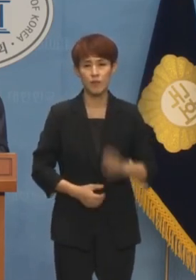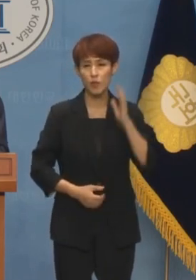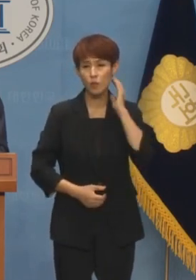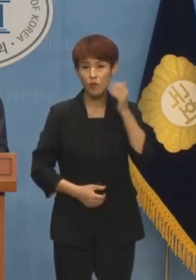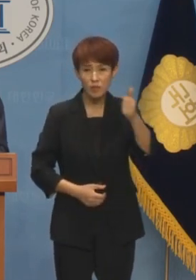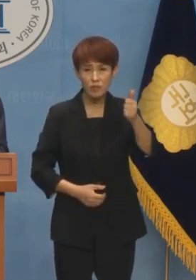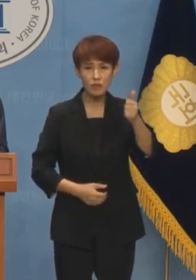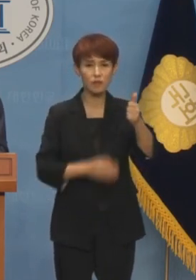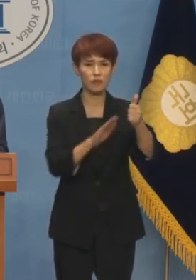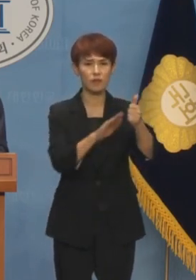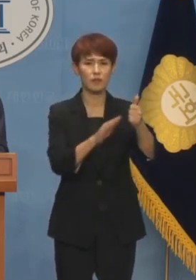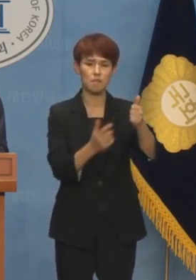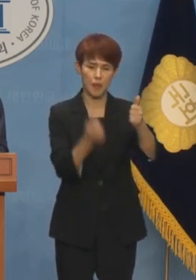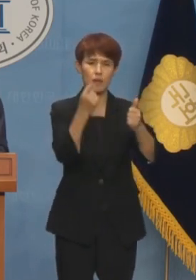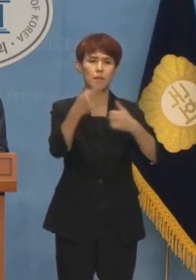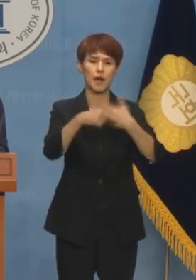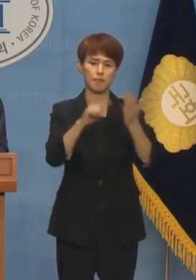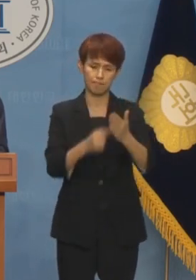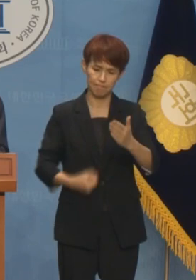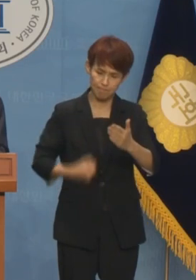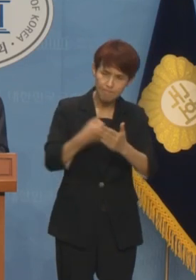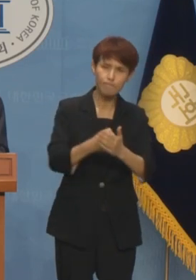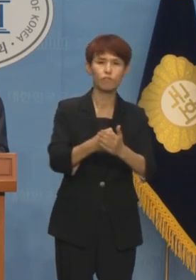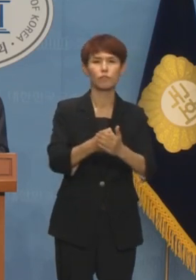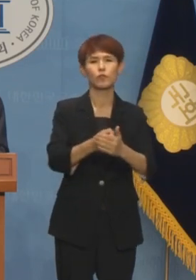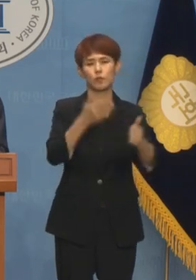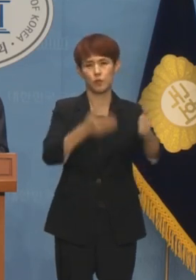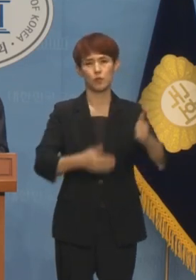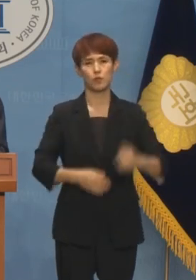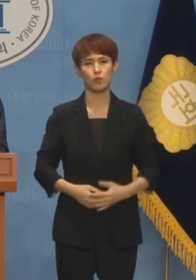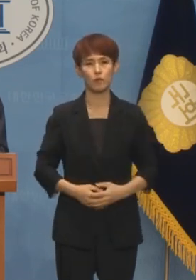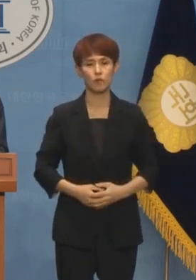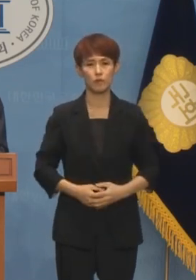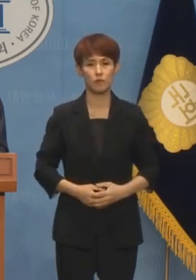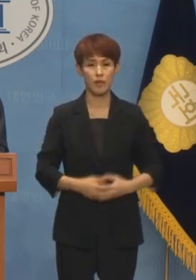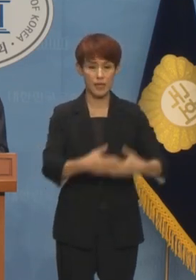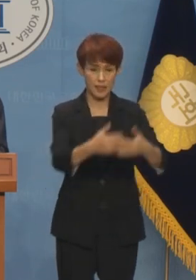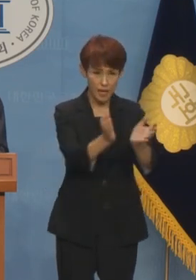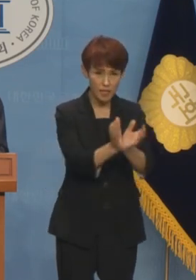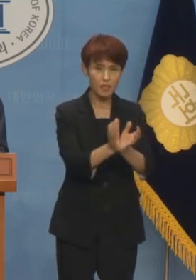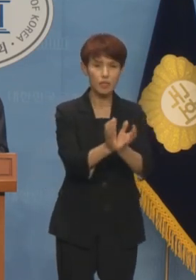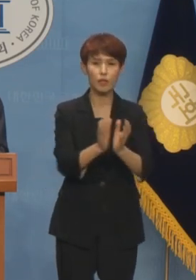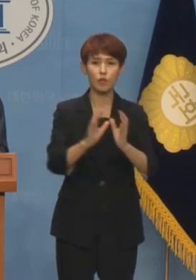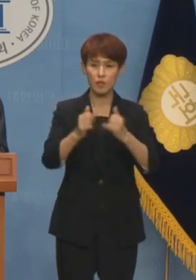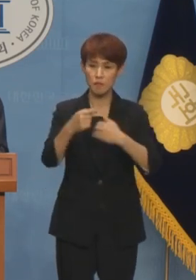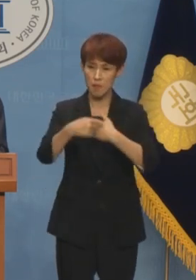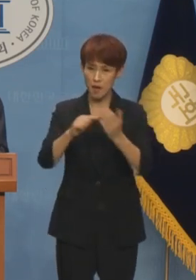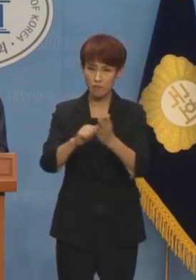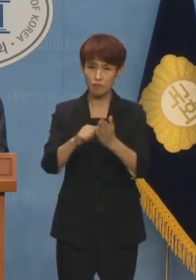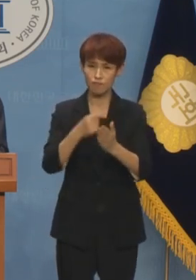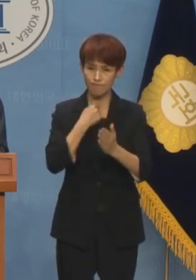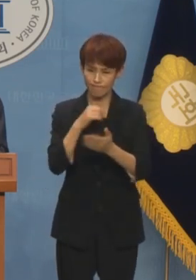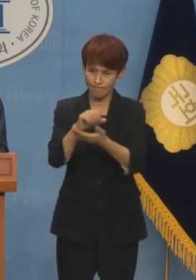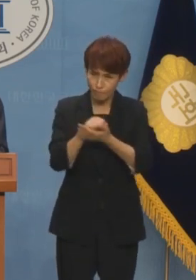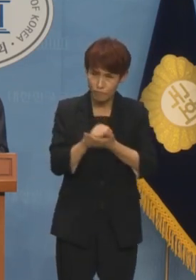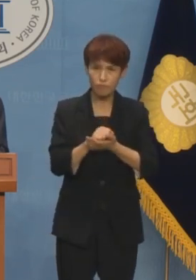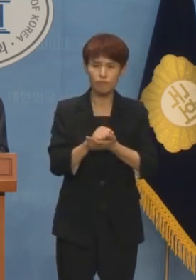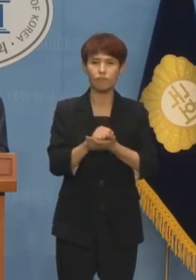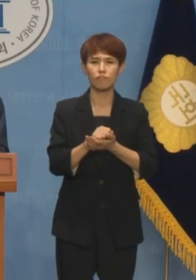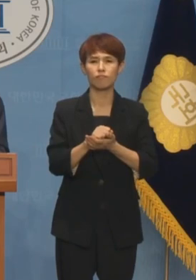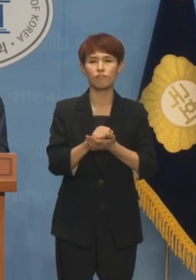대통령은 속히 회심하고 결단하고 당은 민심의 바탕 위에서 정부를 견인해야 합니다.